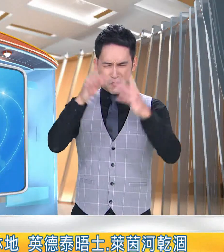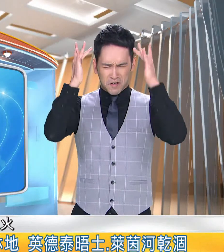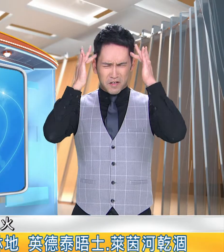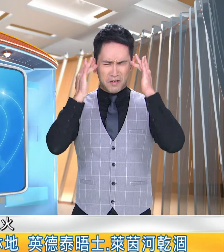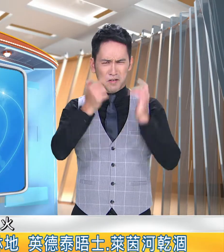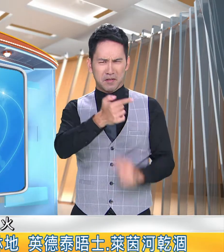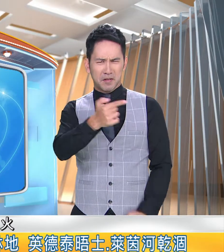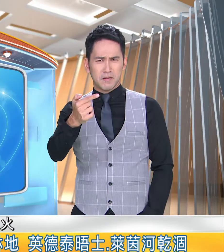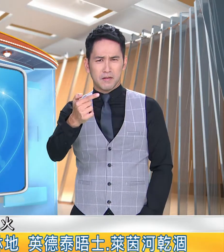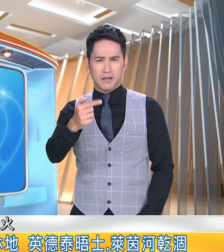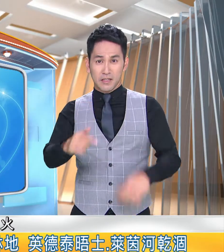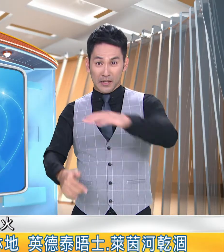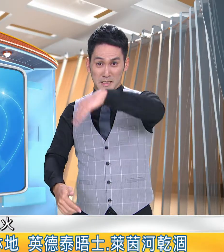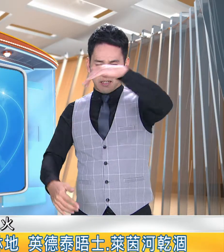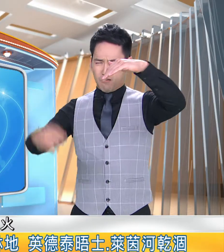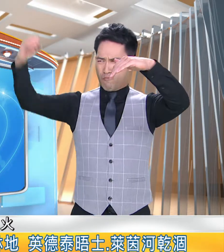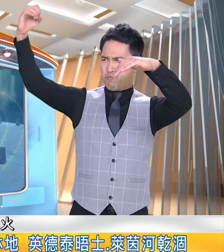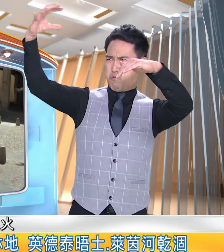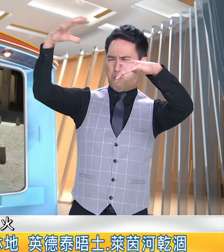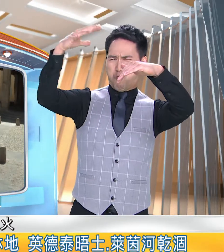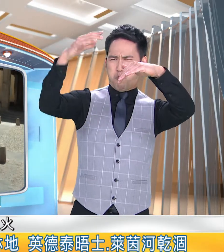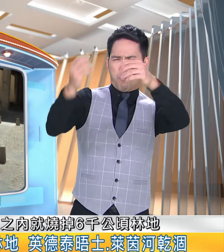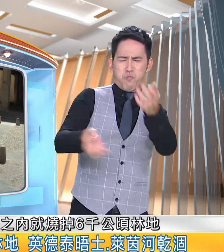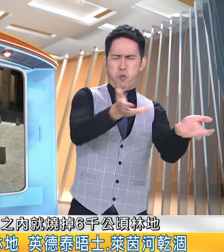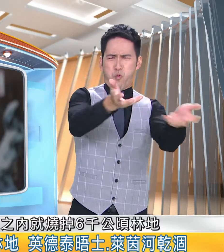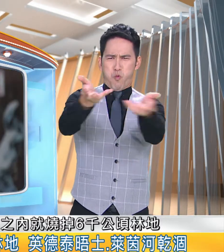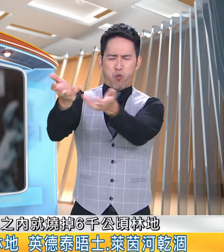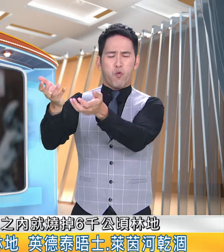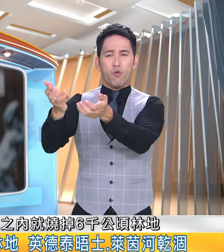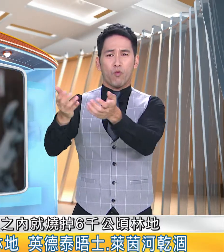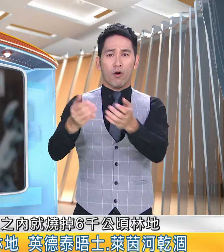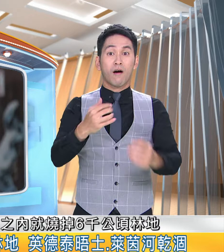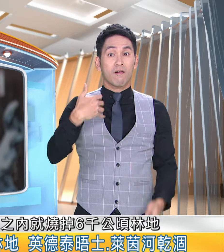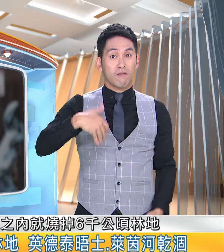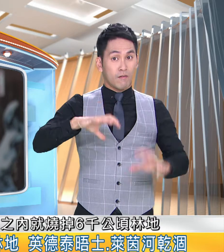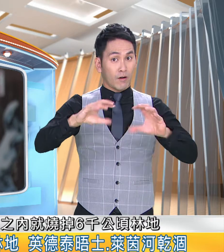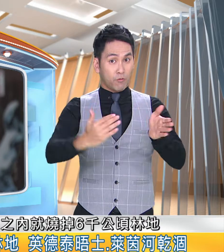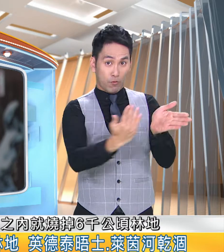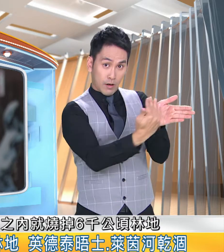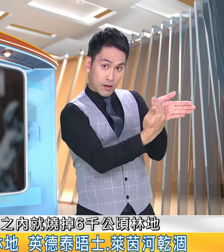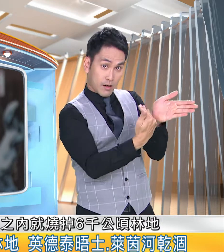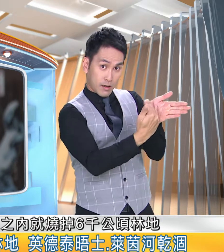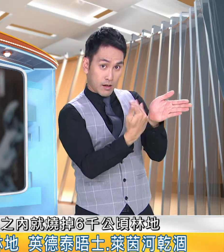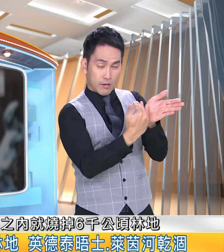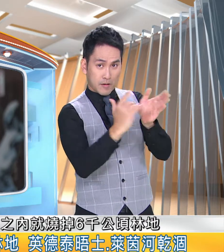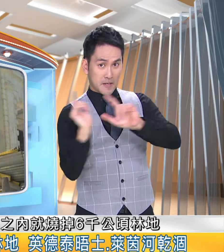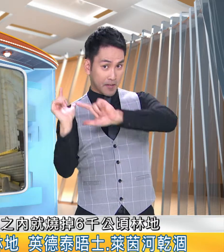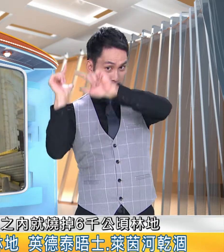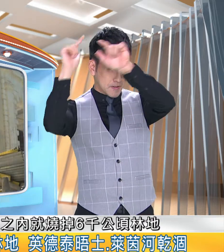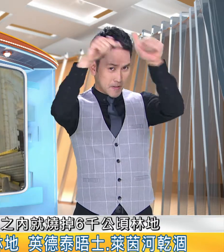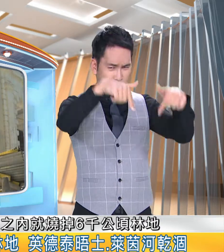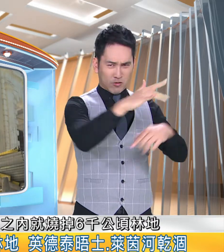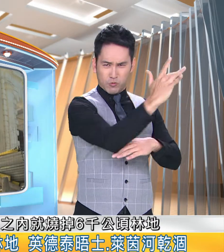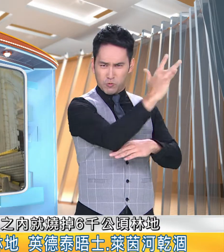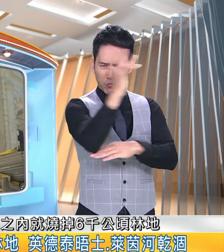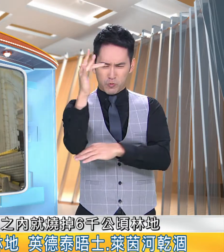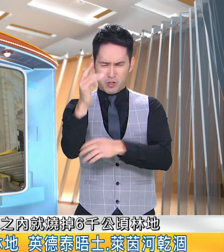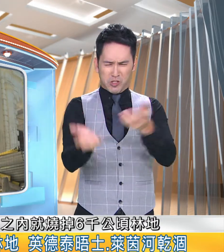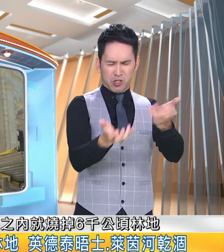欧洲热浪引发野火，法国西南部一天之内就烧掉